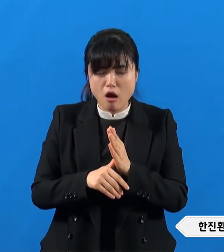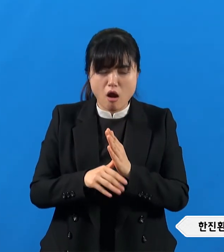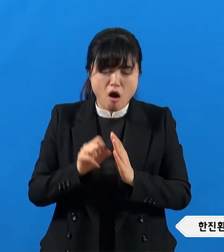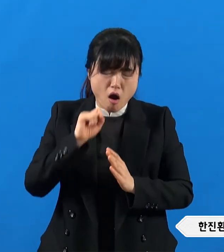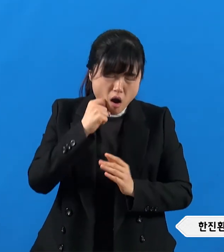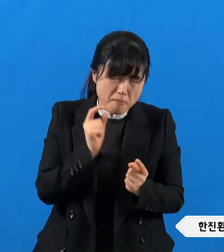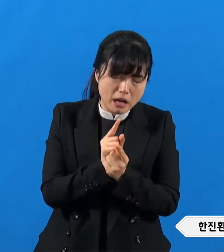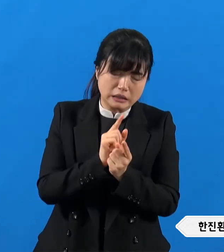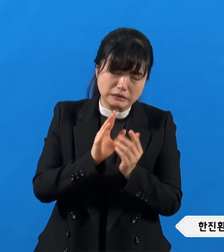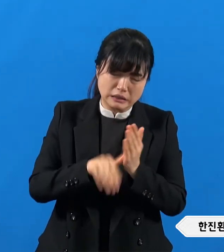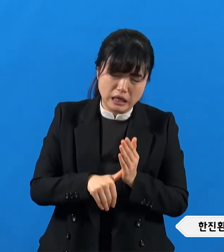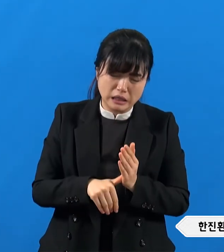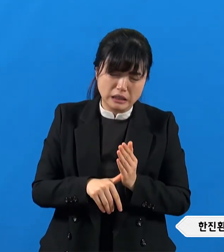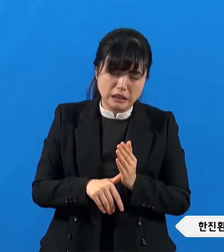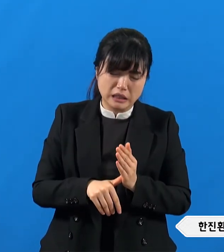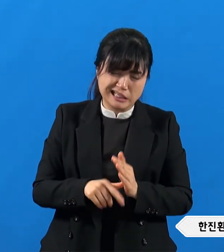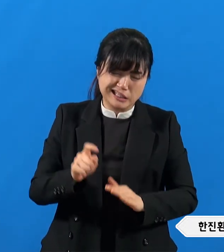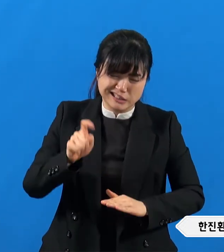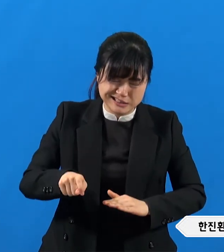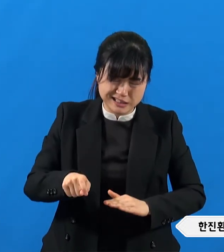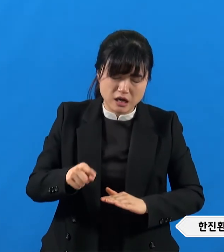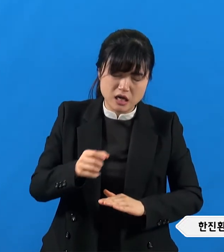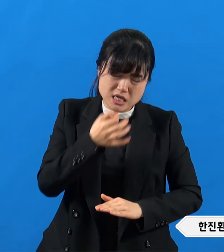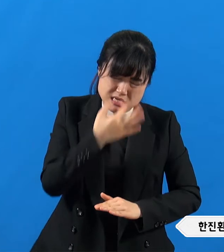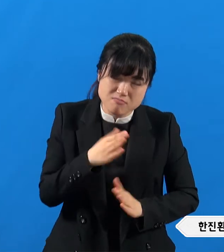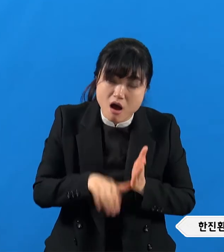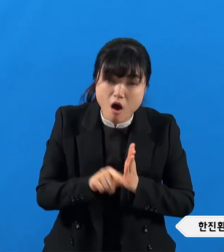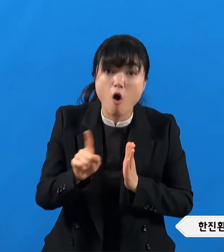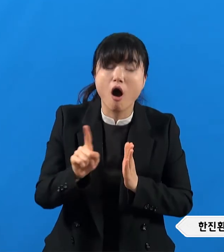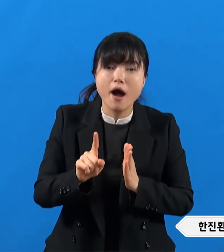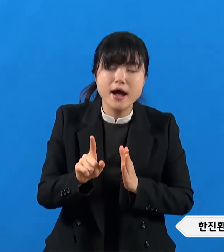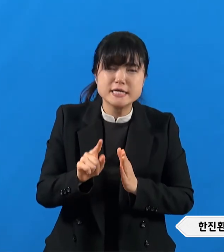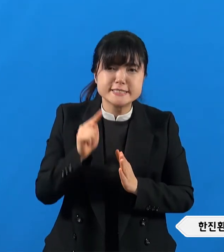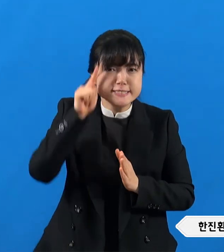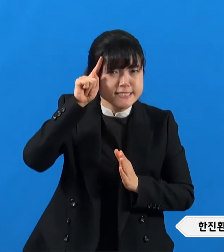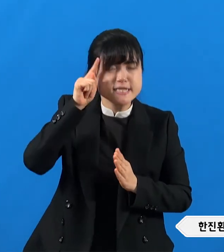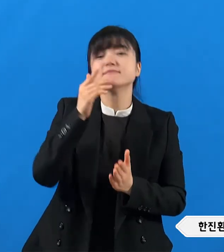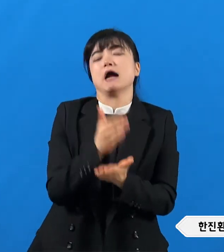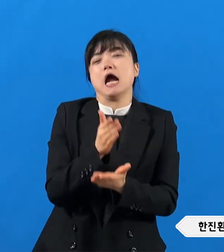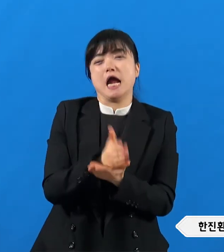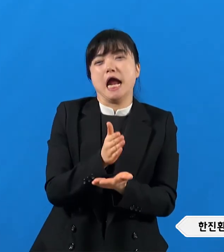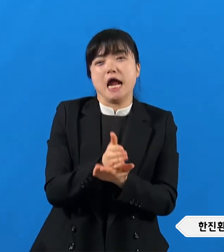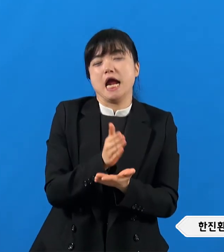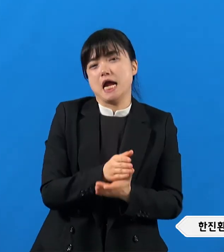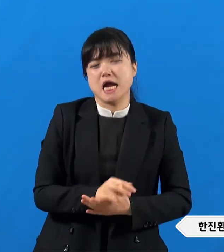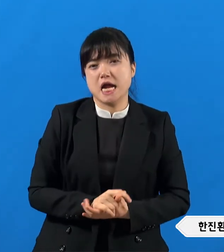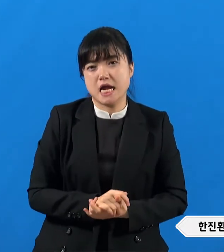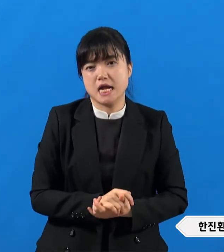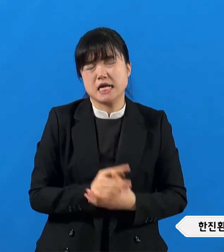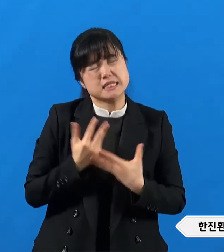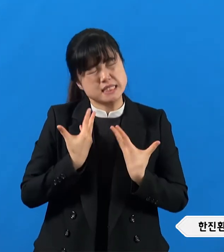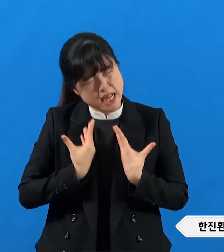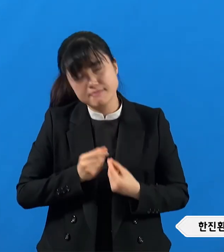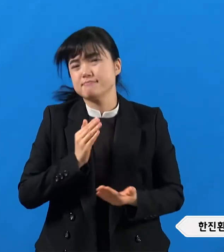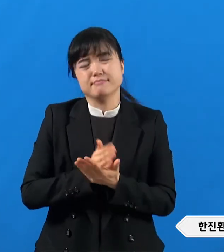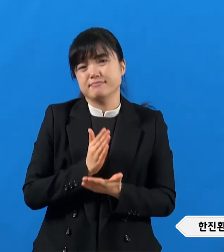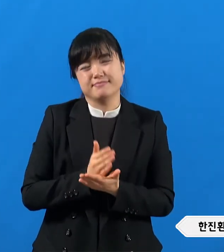때에, 삶이 쨍그랑 소리를 내는 것 같을 때 여러분 짜증내지 마십시오. 낙심하지 마십시오.